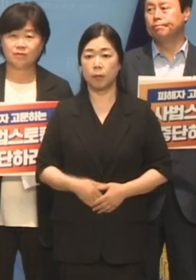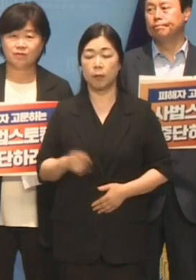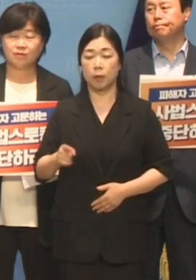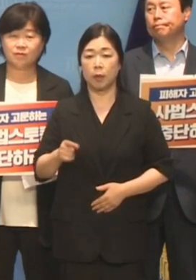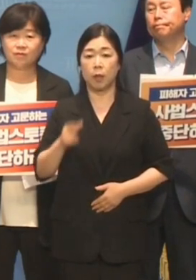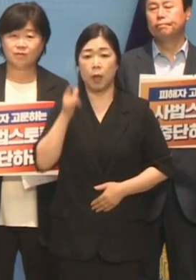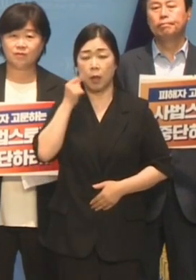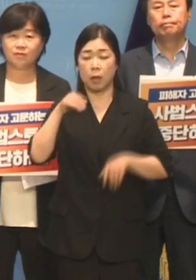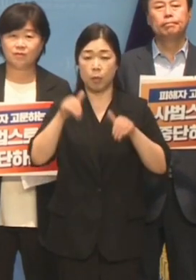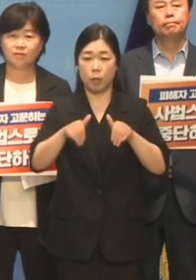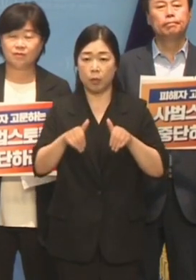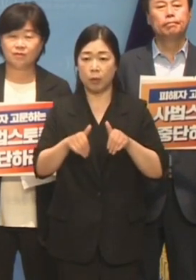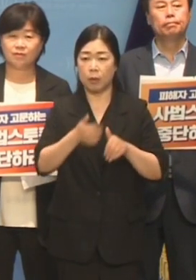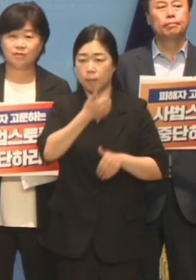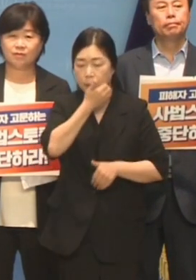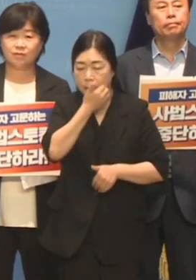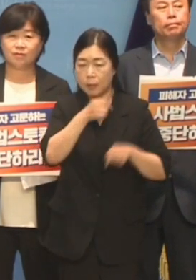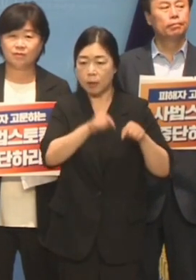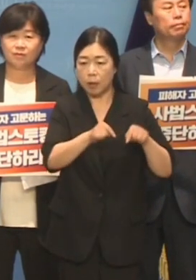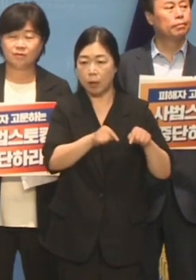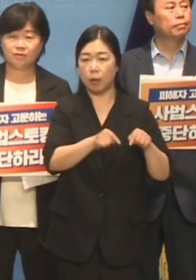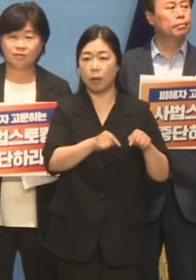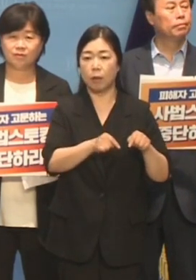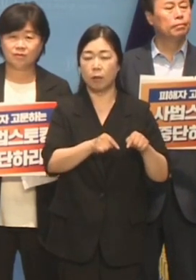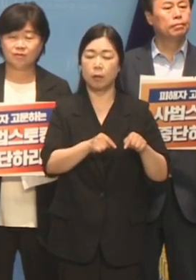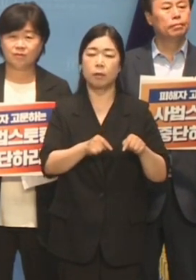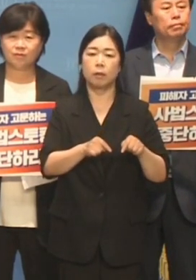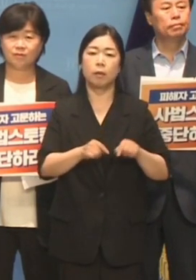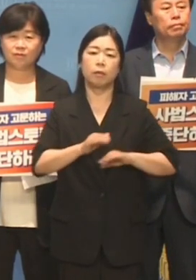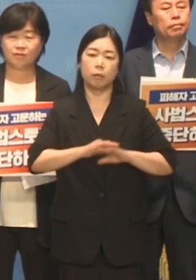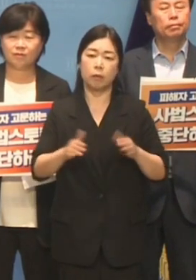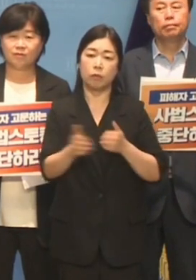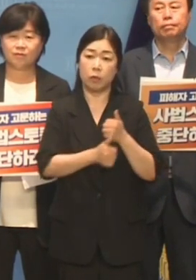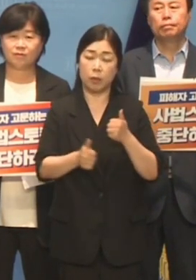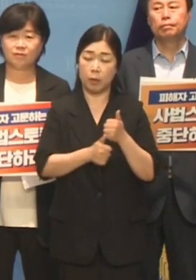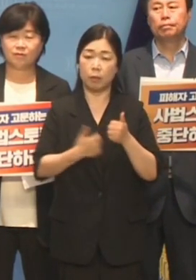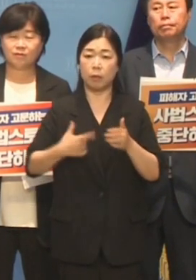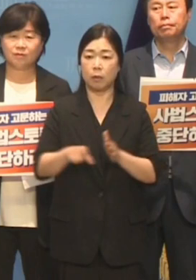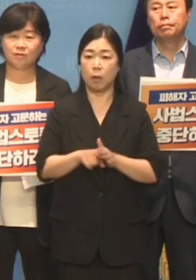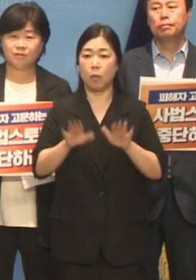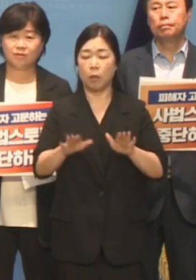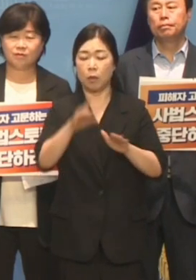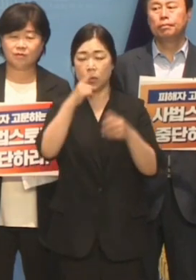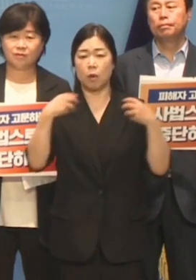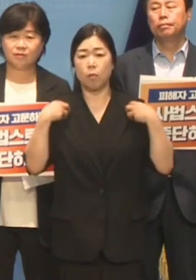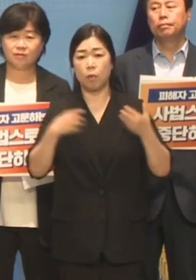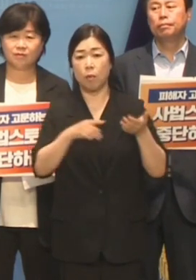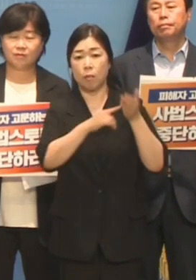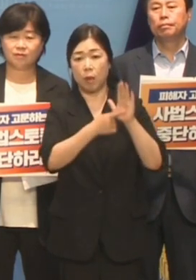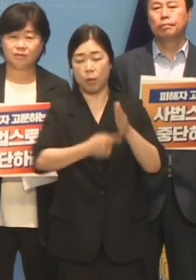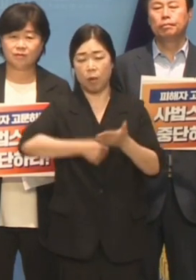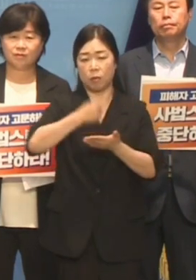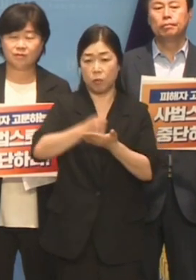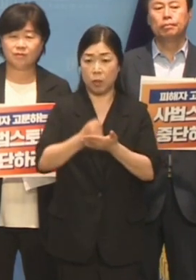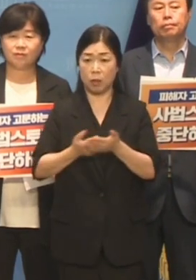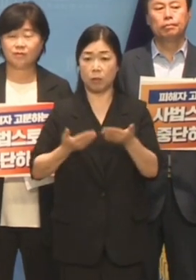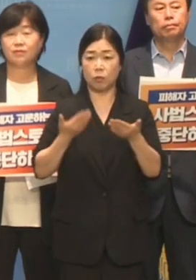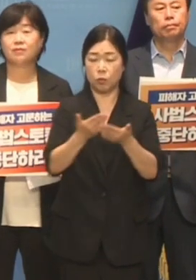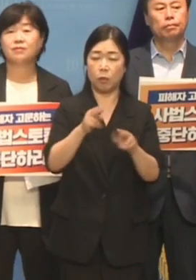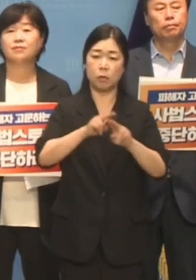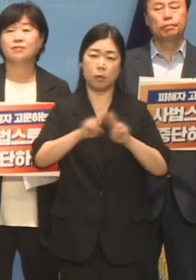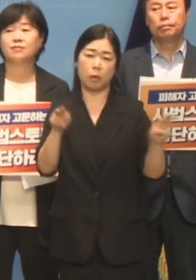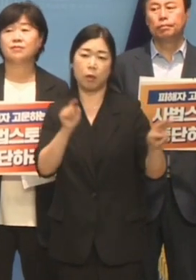대일구력외교대책위원회와 강제동원 의원 모임이 오늘 정부의 이 발표를 규탄하고 철회할